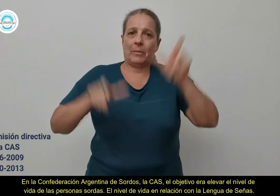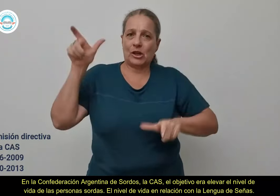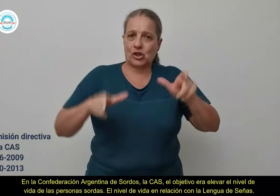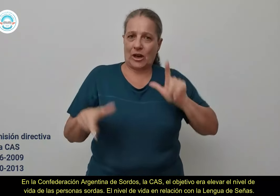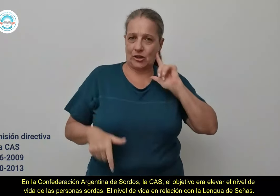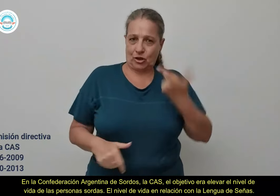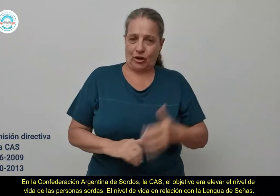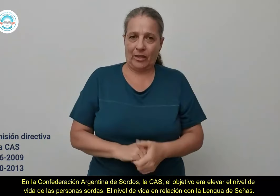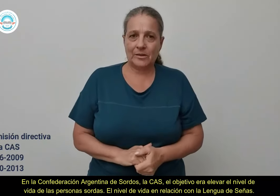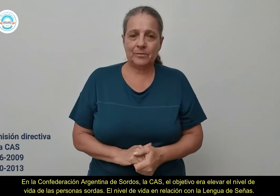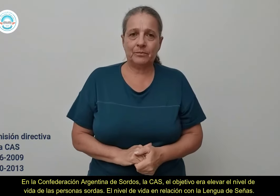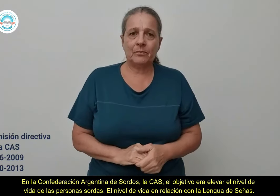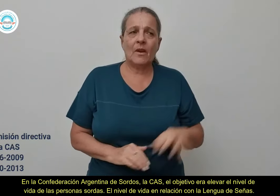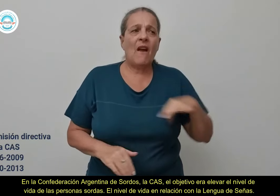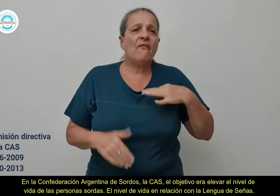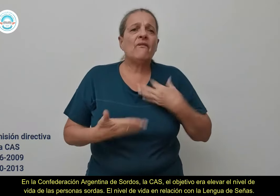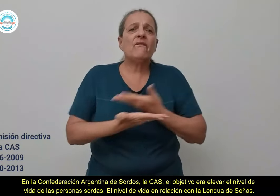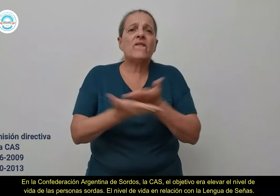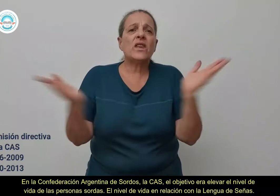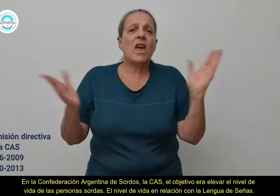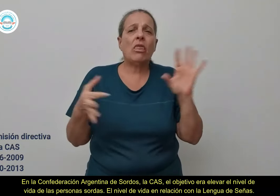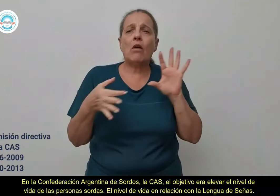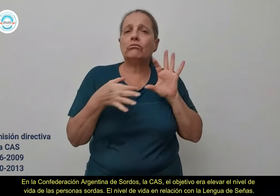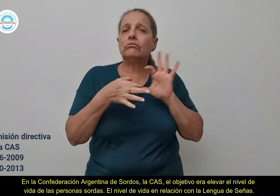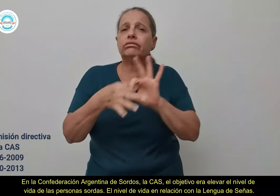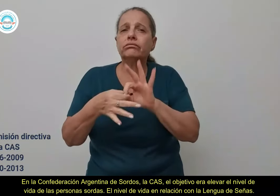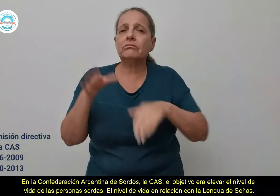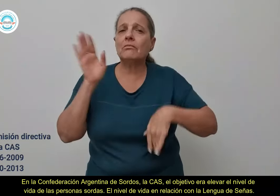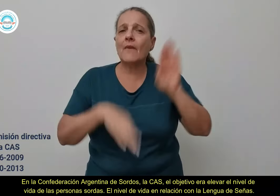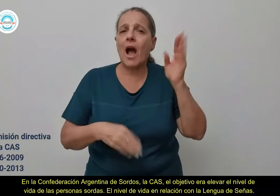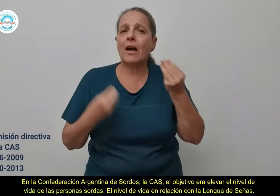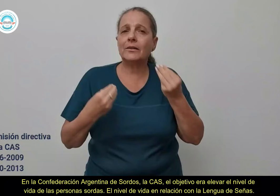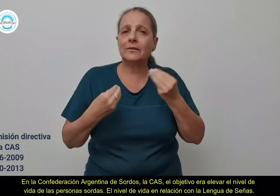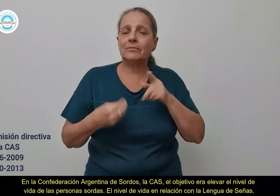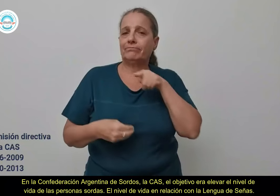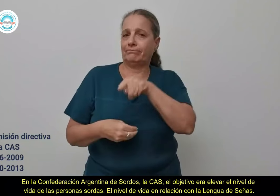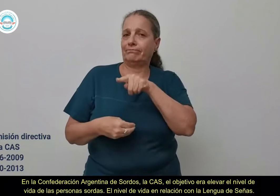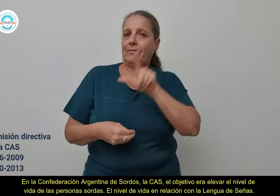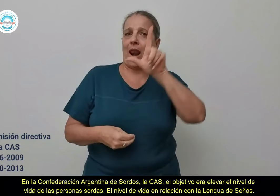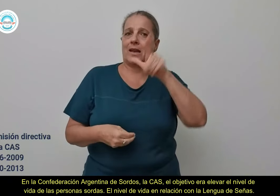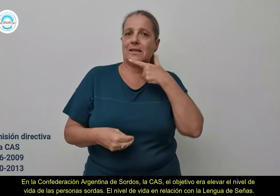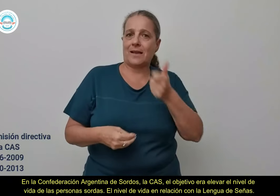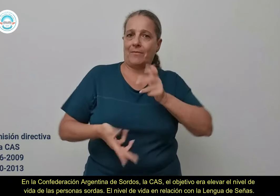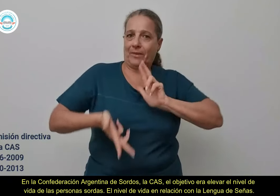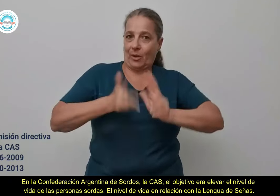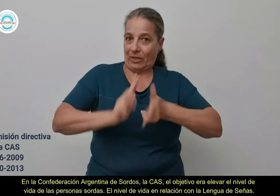de las personas sordas. El nivel de vida en relación a la lengua de señas.